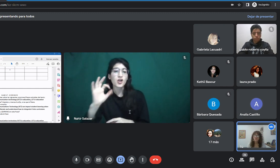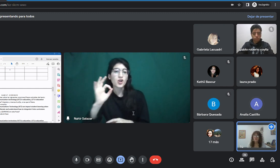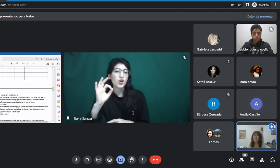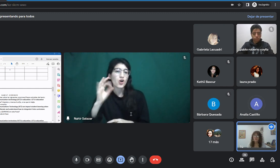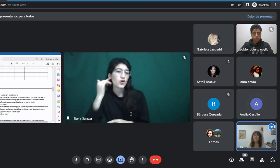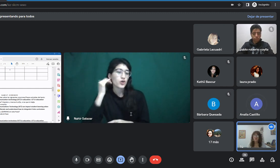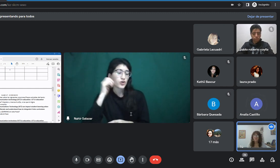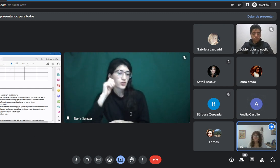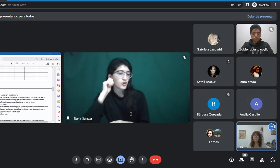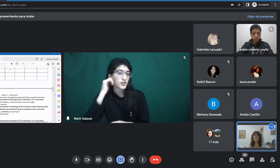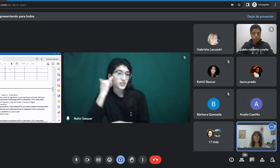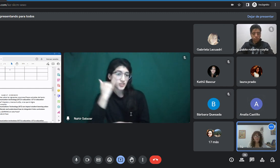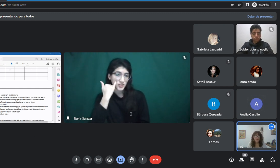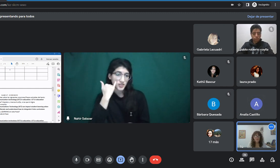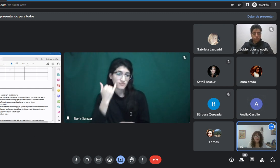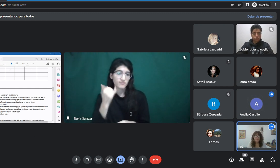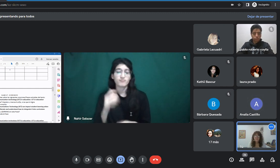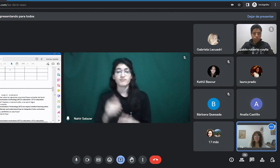de esto?